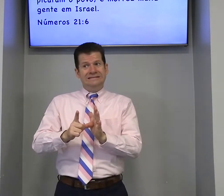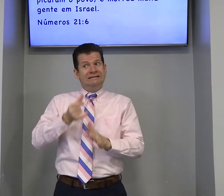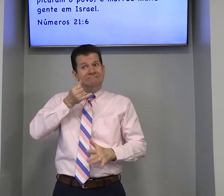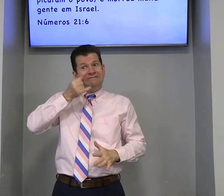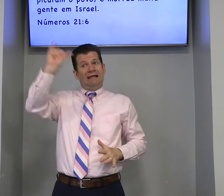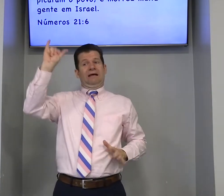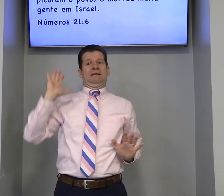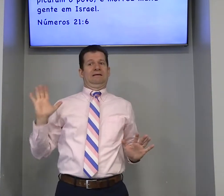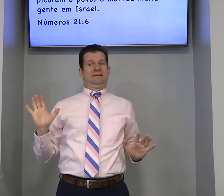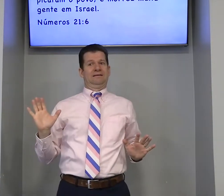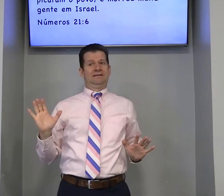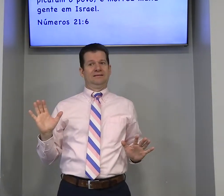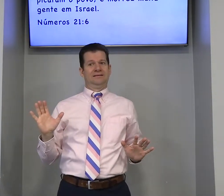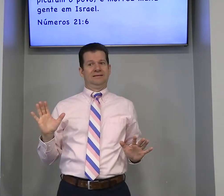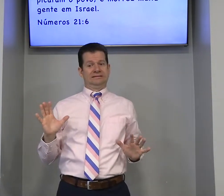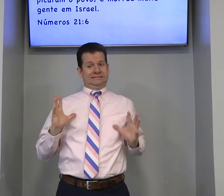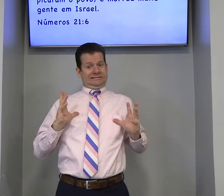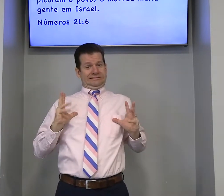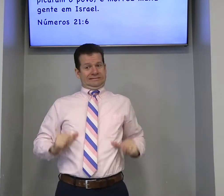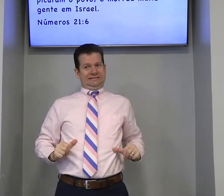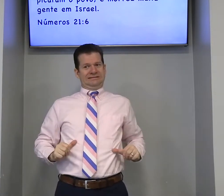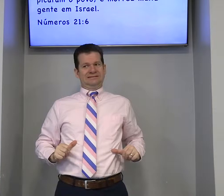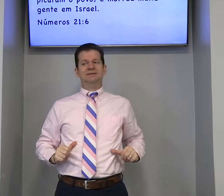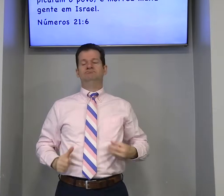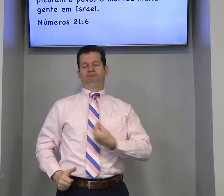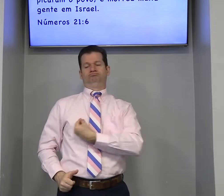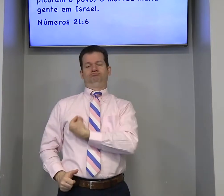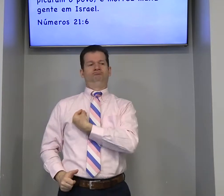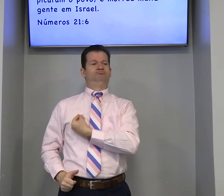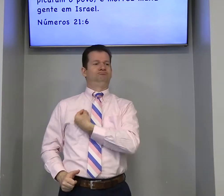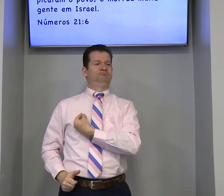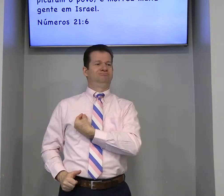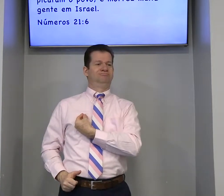contínua, Deus não aguentava mais e mandou castigo.